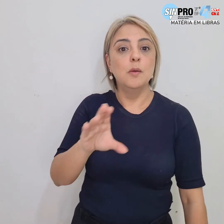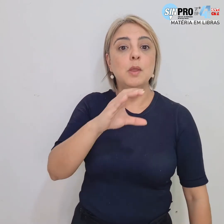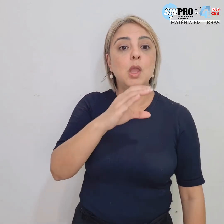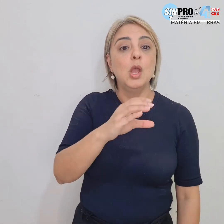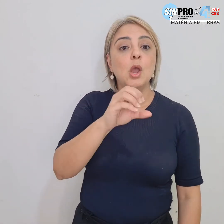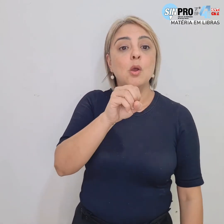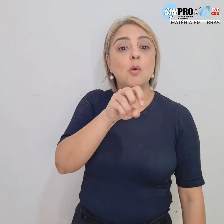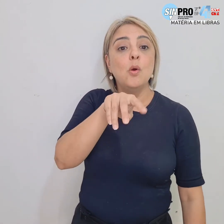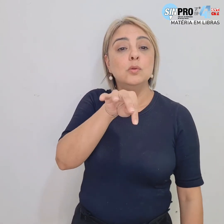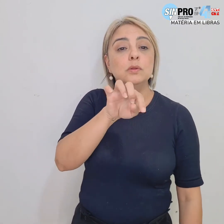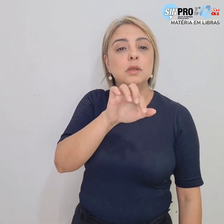Contribuição Social